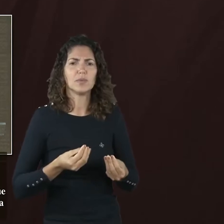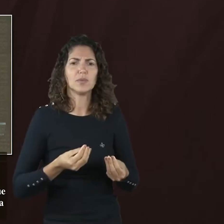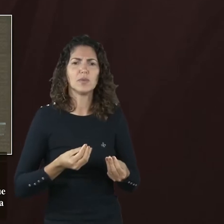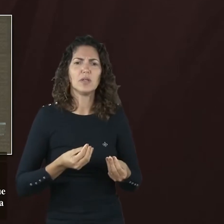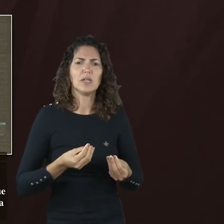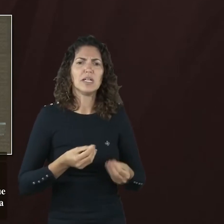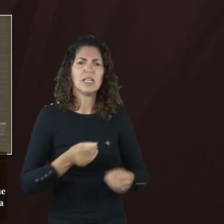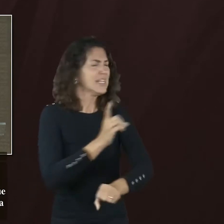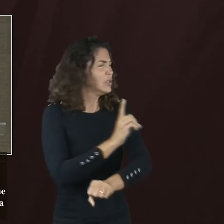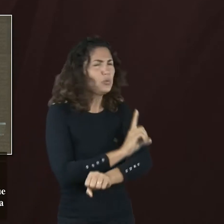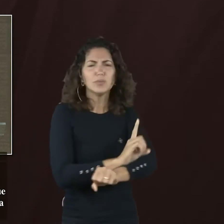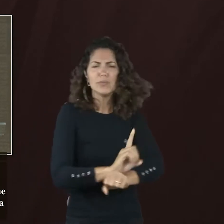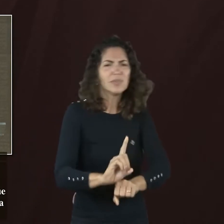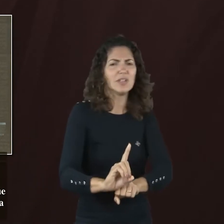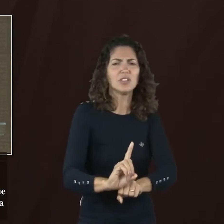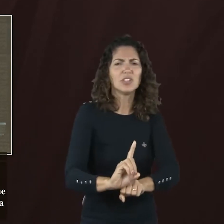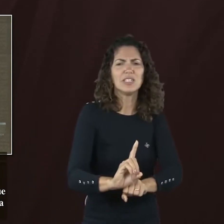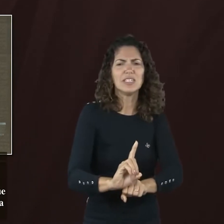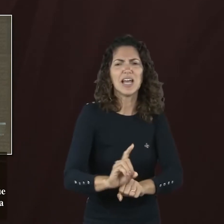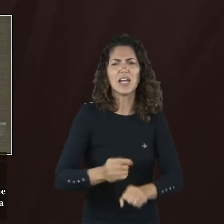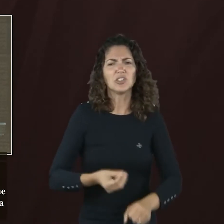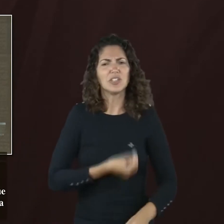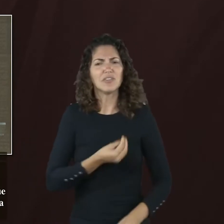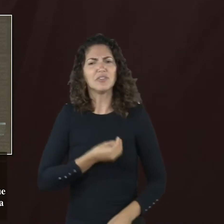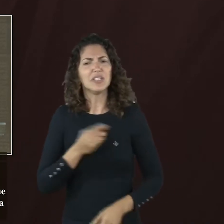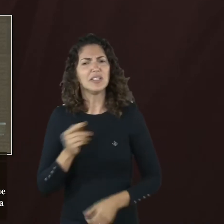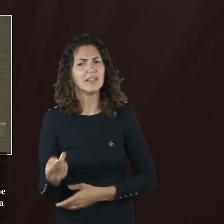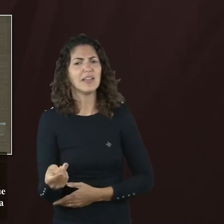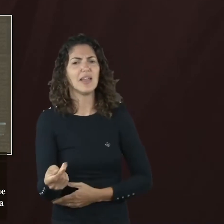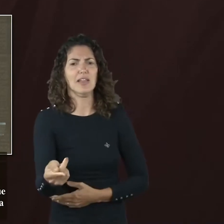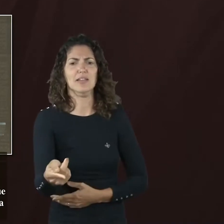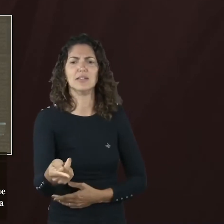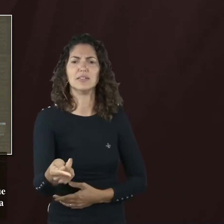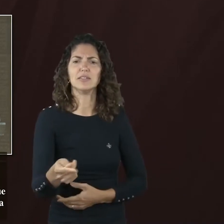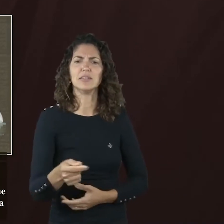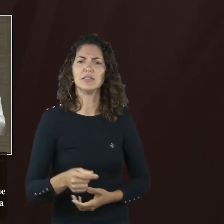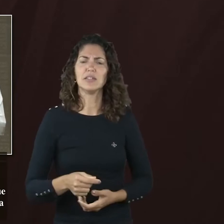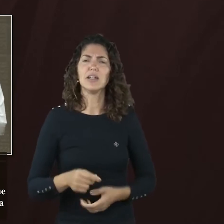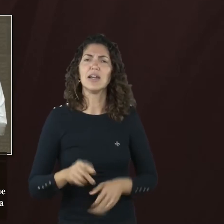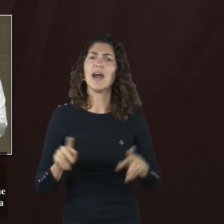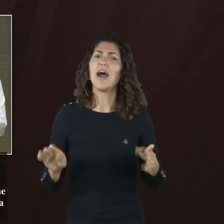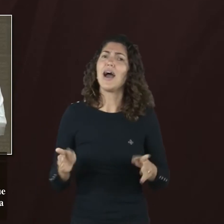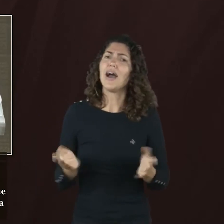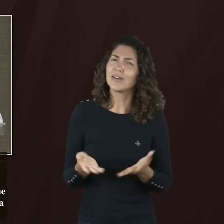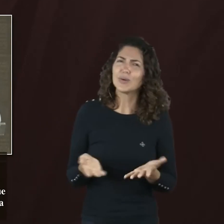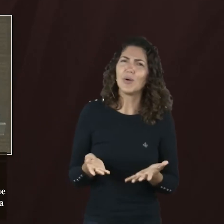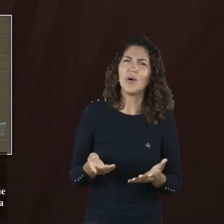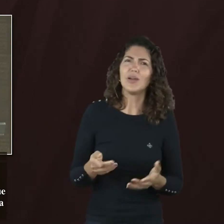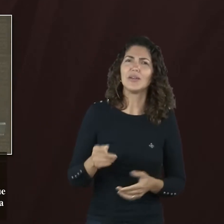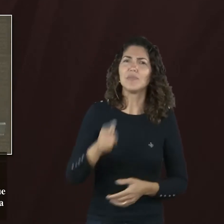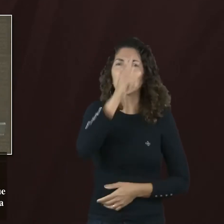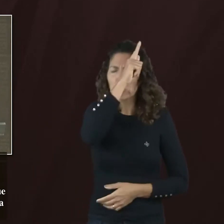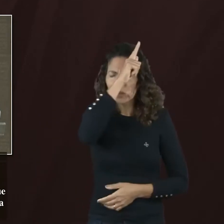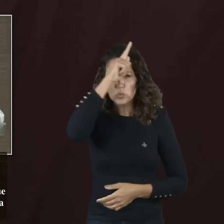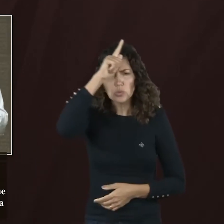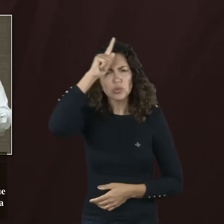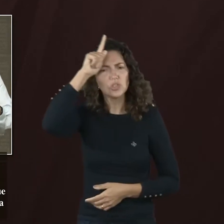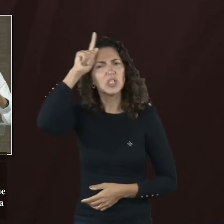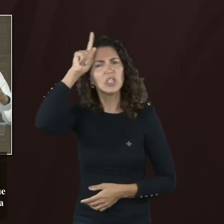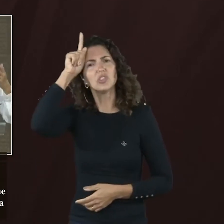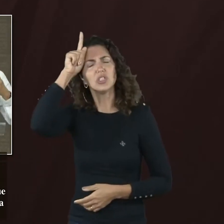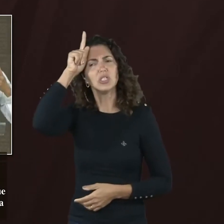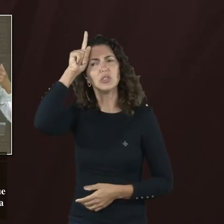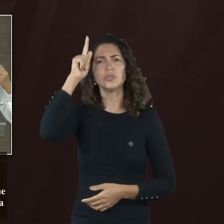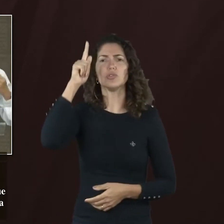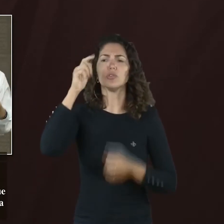volvemos para os gentios. Então, essa ordem foi invertida. Quem mandou inverter essa ordem,